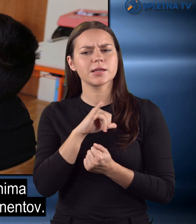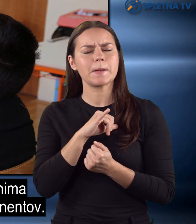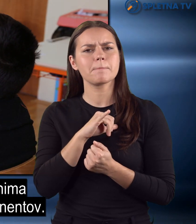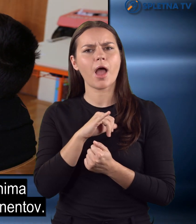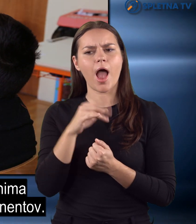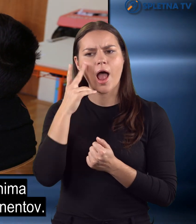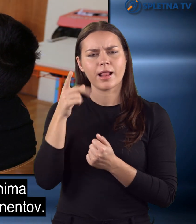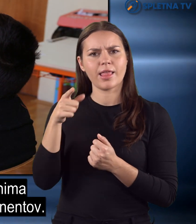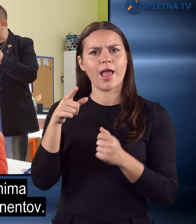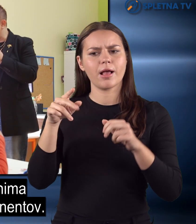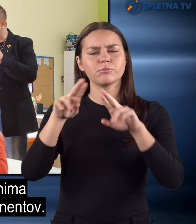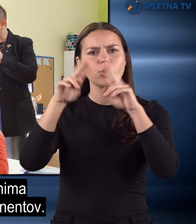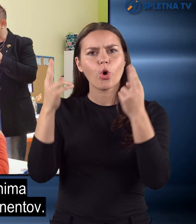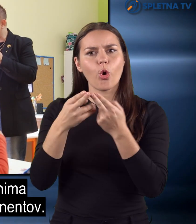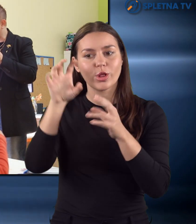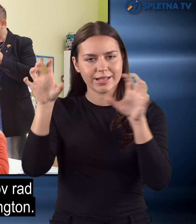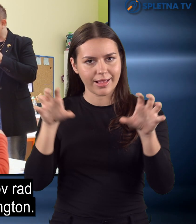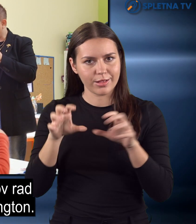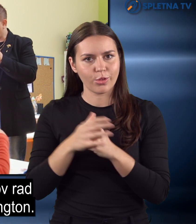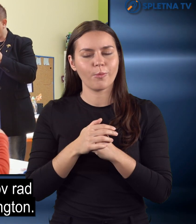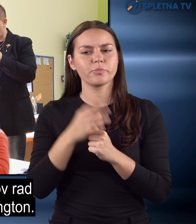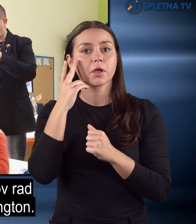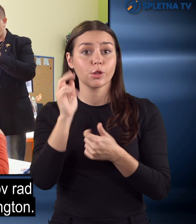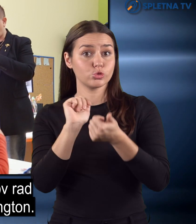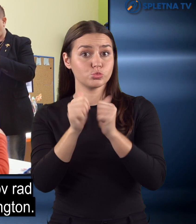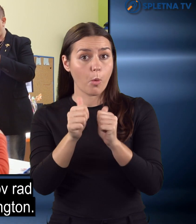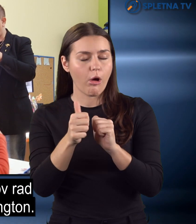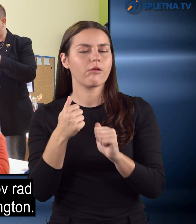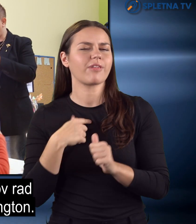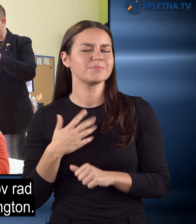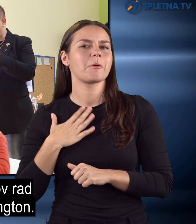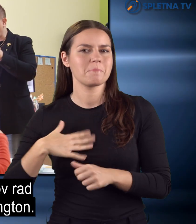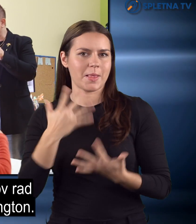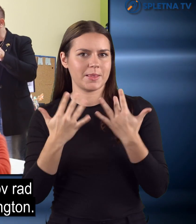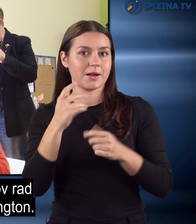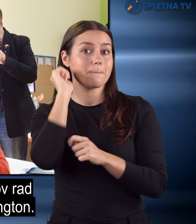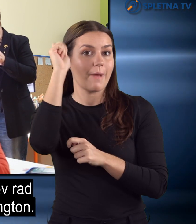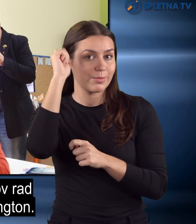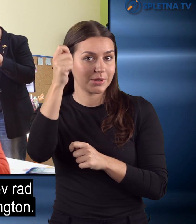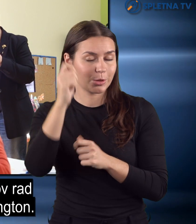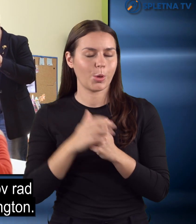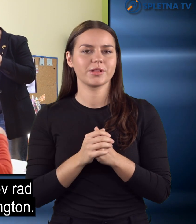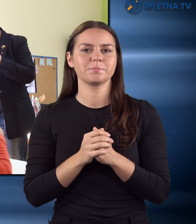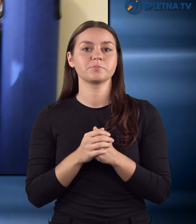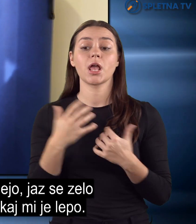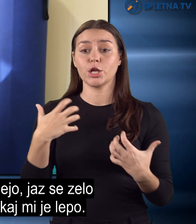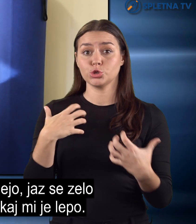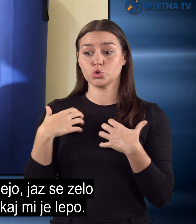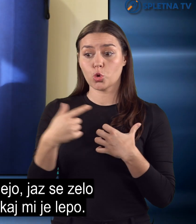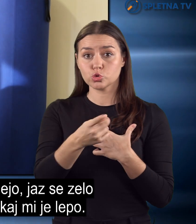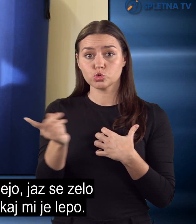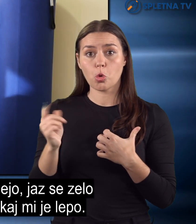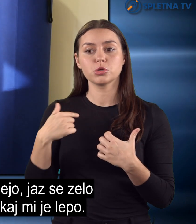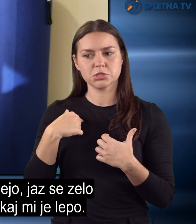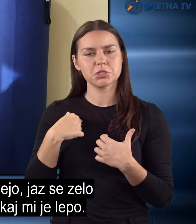teh kontinentov, glede v športih, jaz imam rad igrati badminton. Sošolci